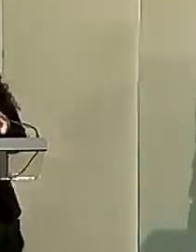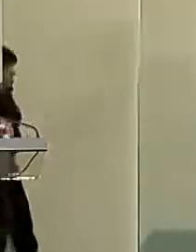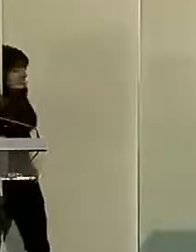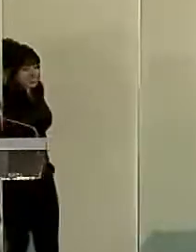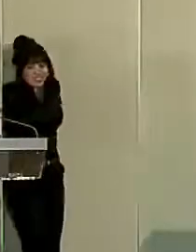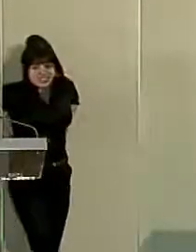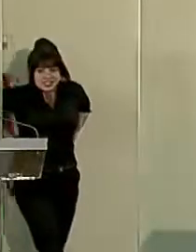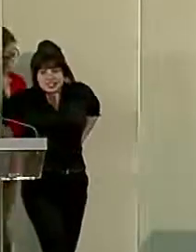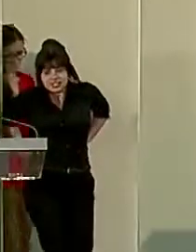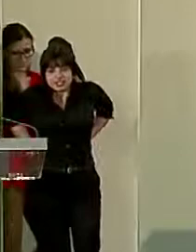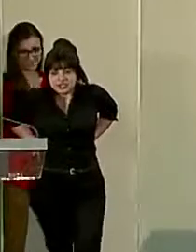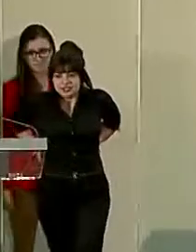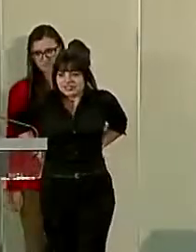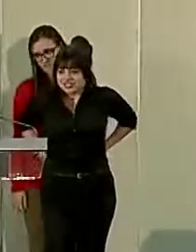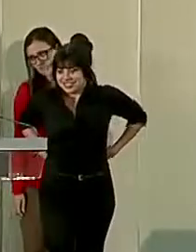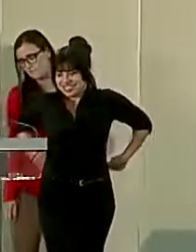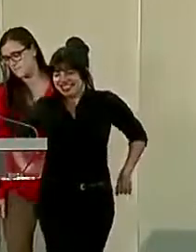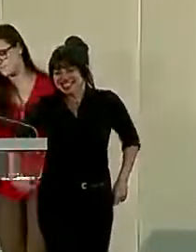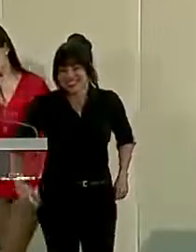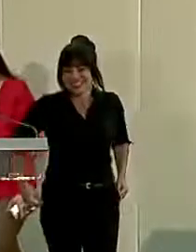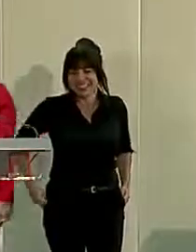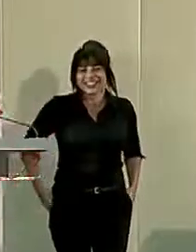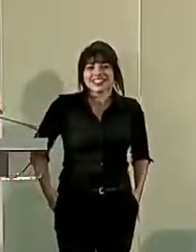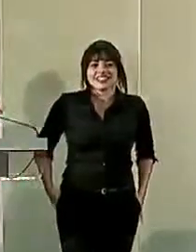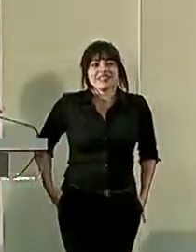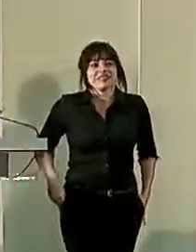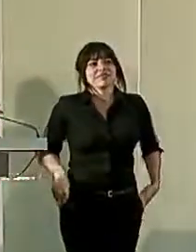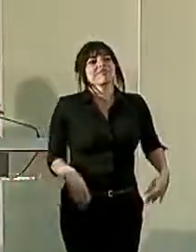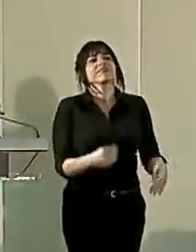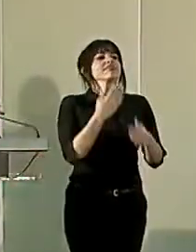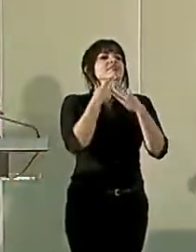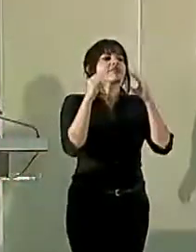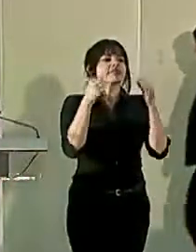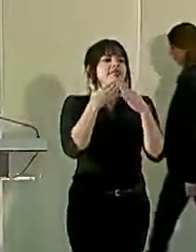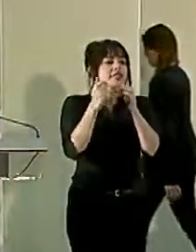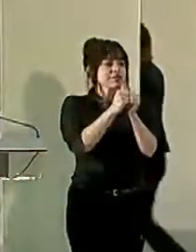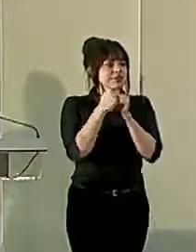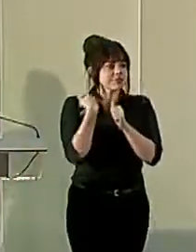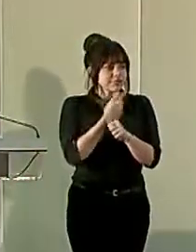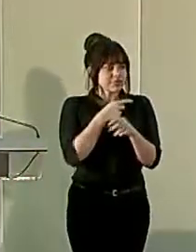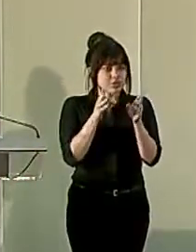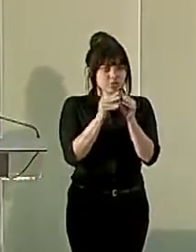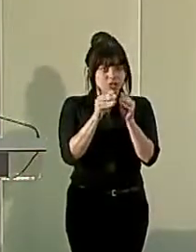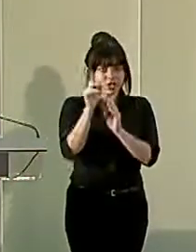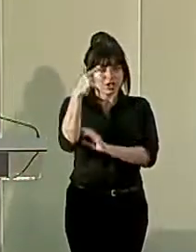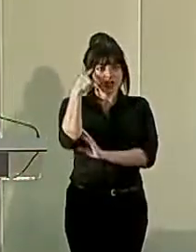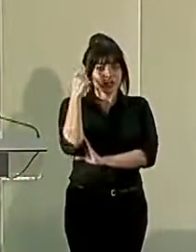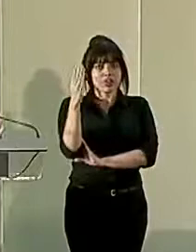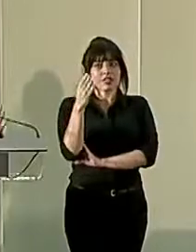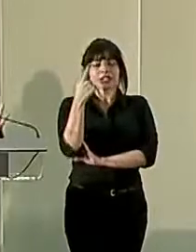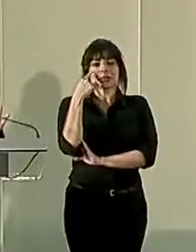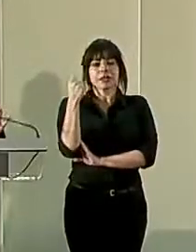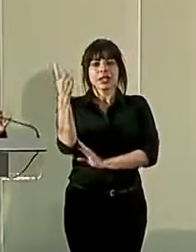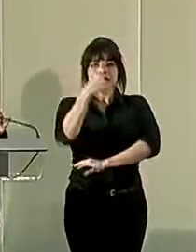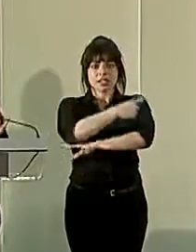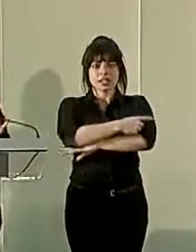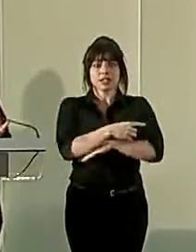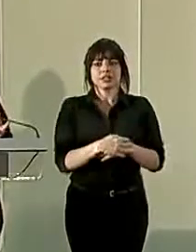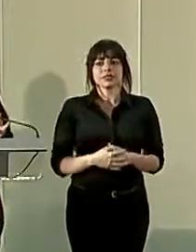Muy buenas tardes. Muchísimas gracias por acompañarnos en esta conferencia del Consejo de Gobierno